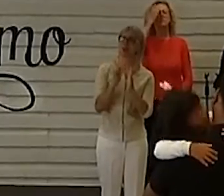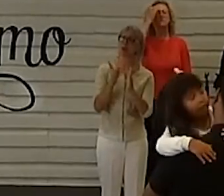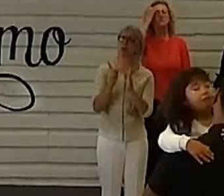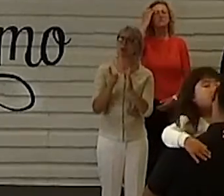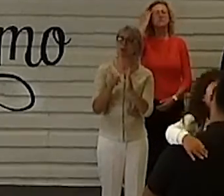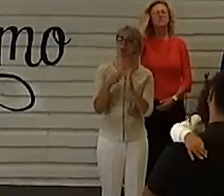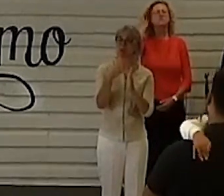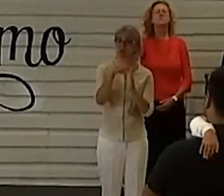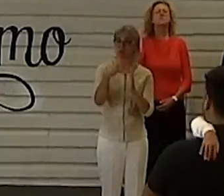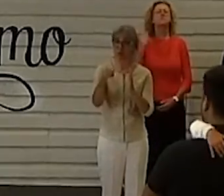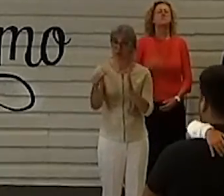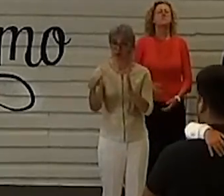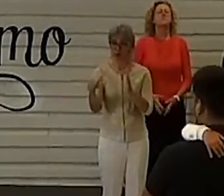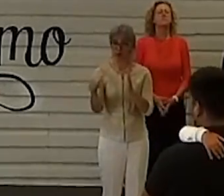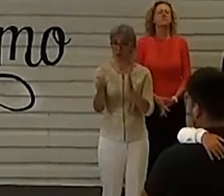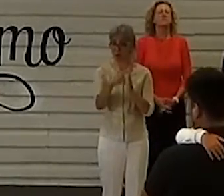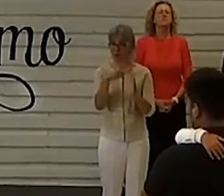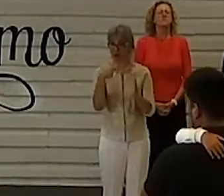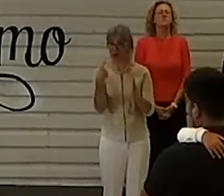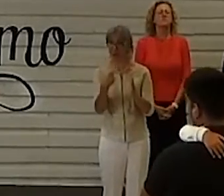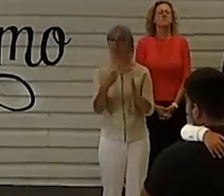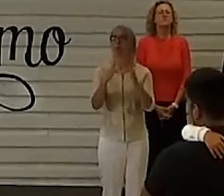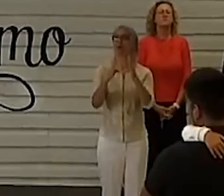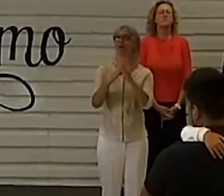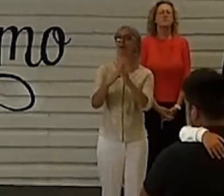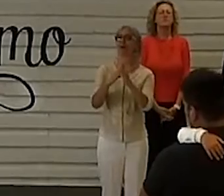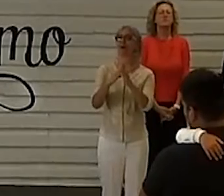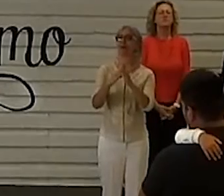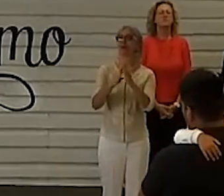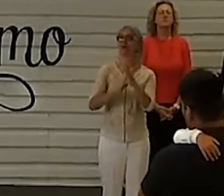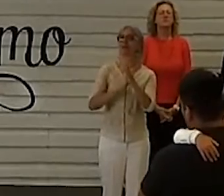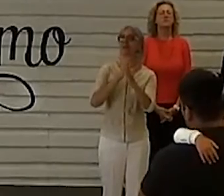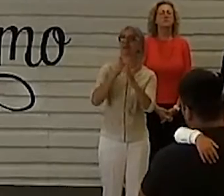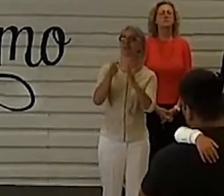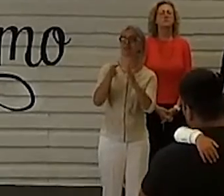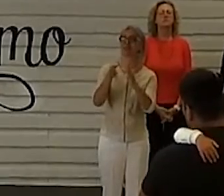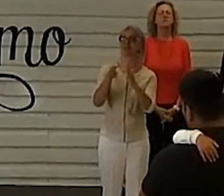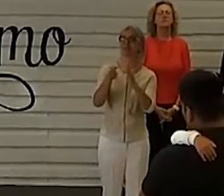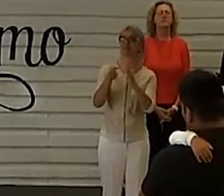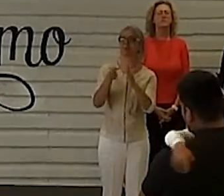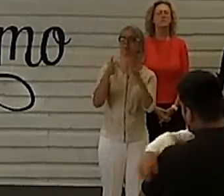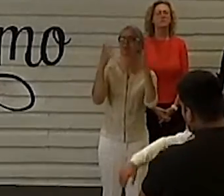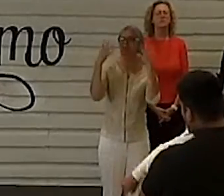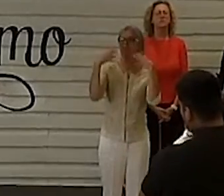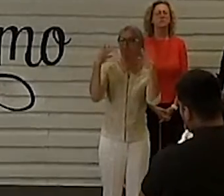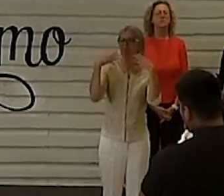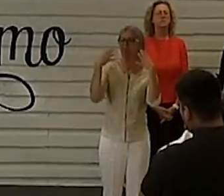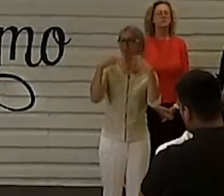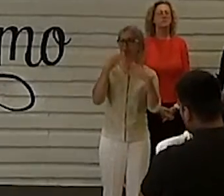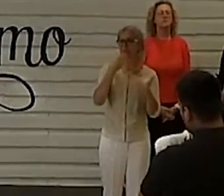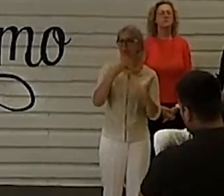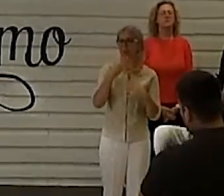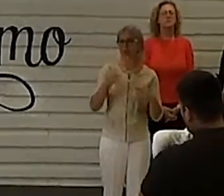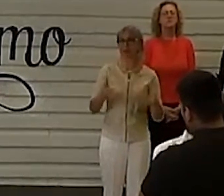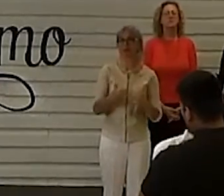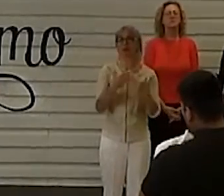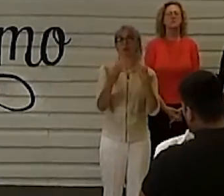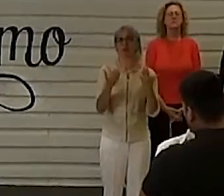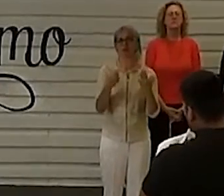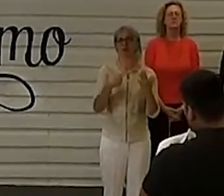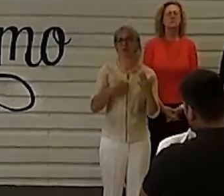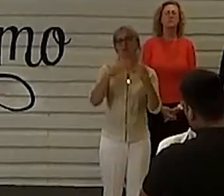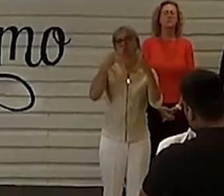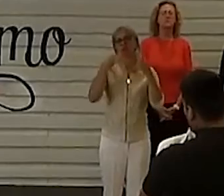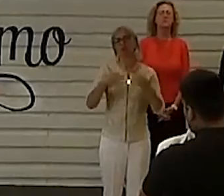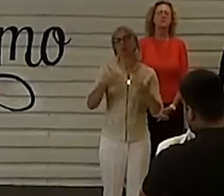casa e riflettere su questo messaggio, che sono certo che viene dal tuo trono, Signore, affinché